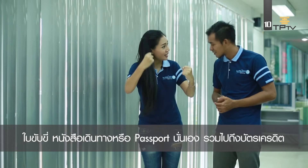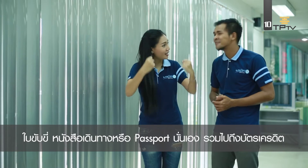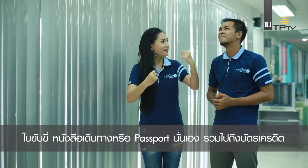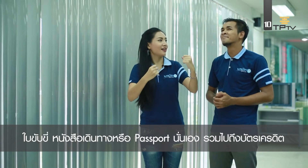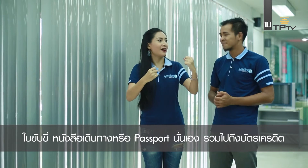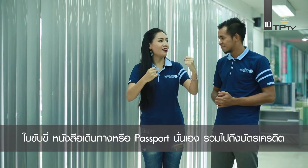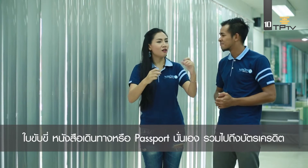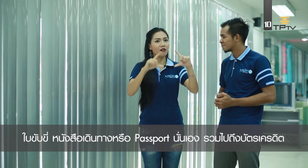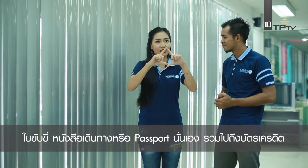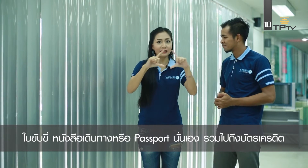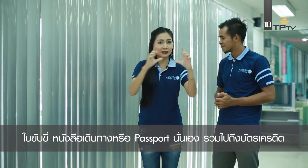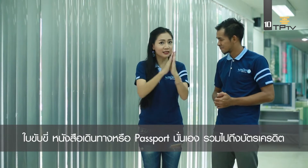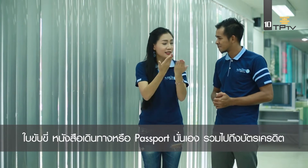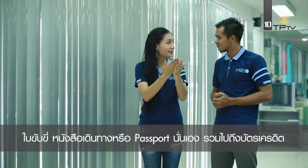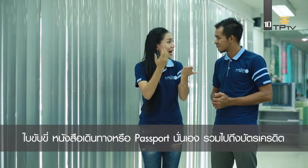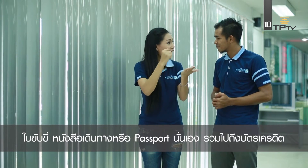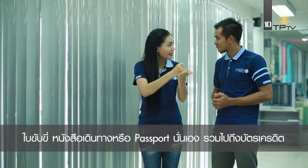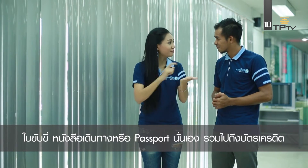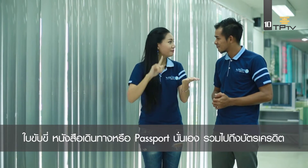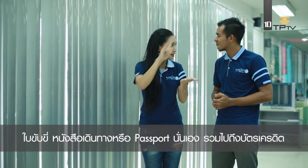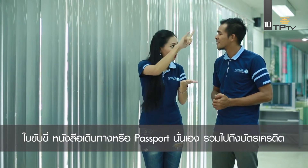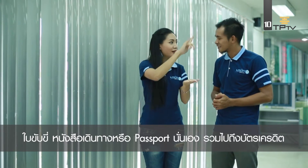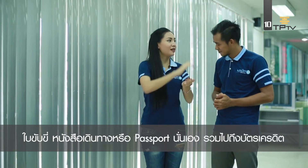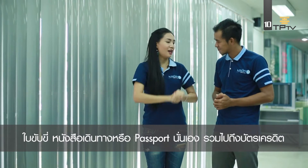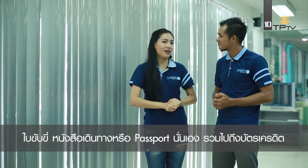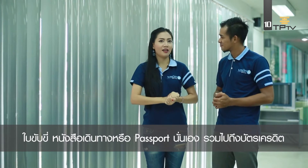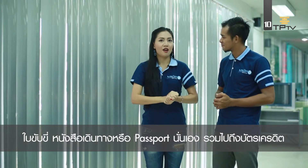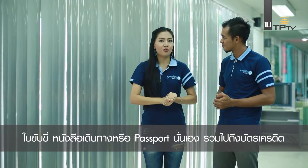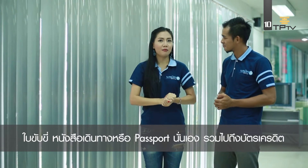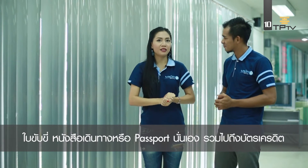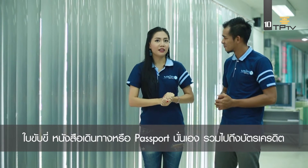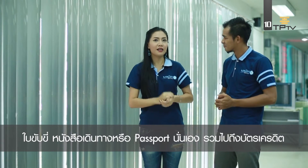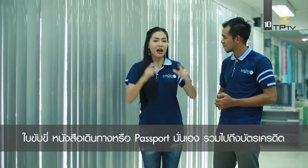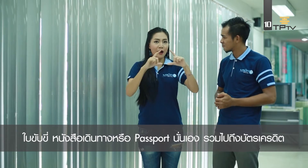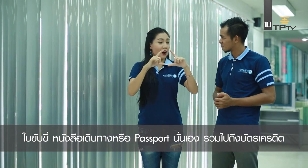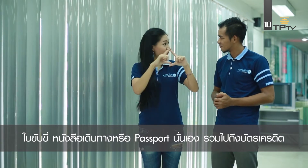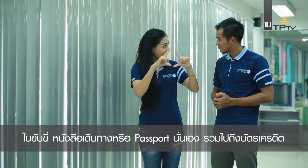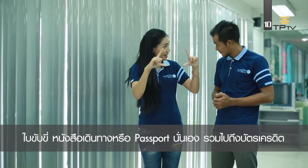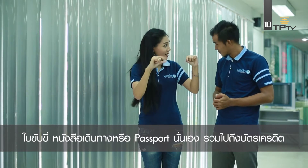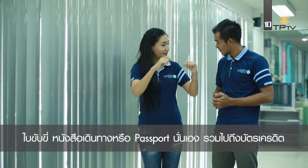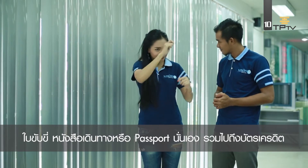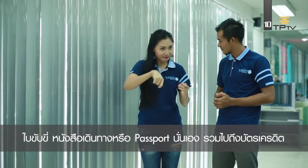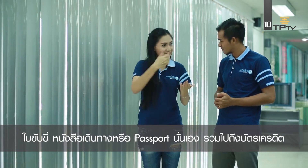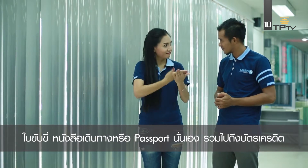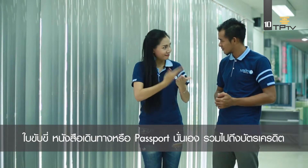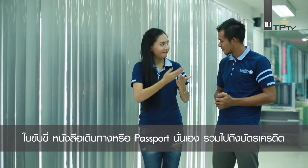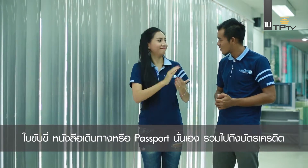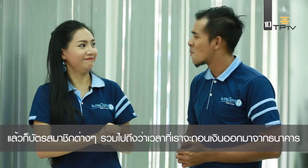ขี่นะคะแล้วก็หนังสือเดินทางพาสปอร์ตนั่นเองรวมไปถึงบัตรเครดิต